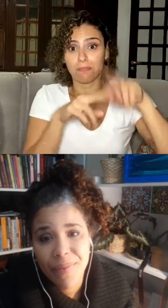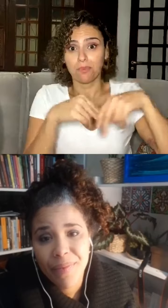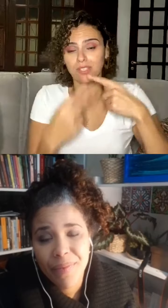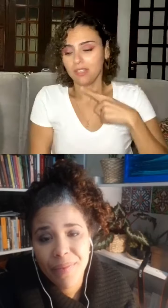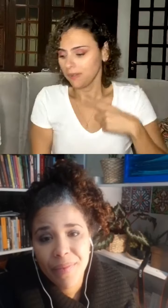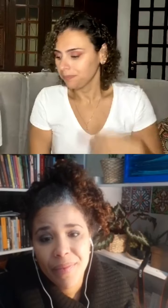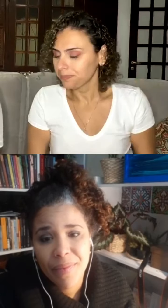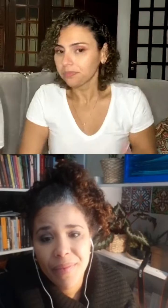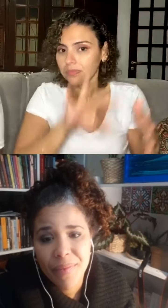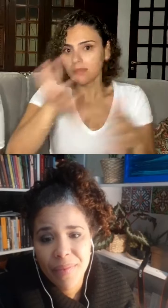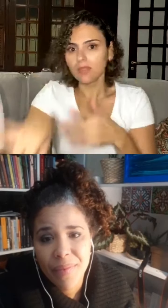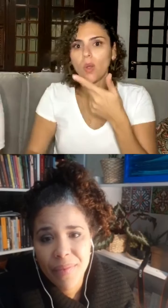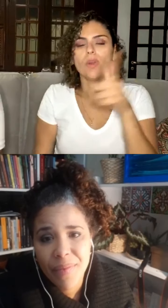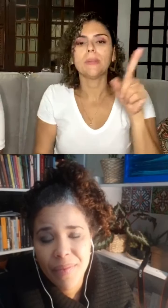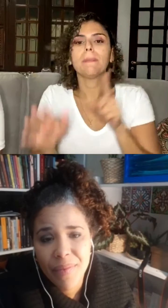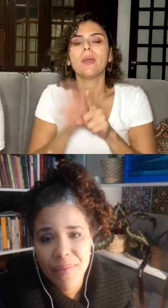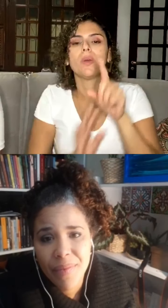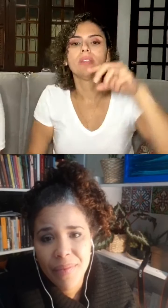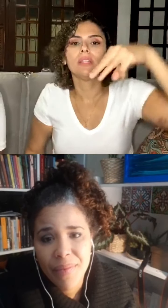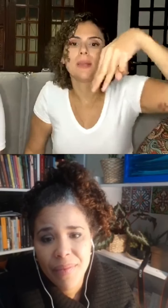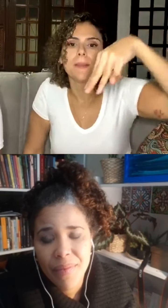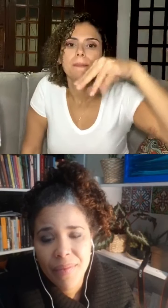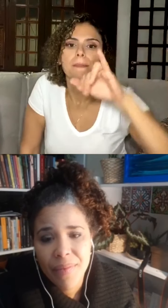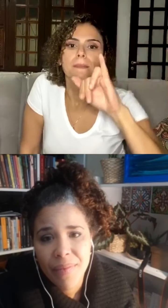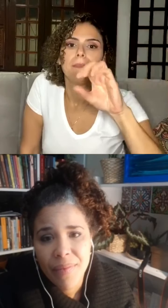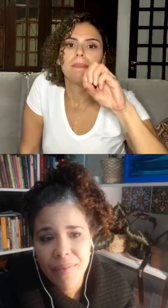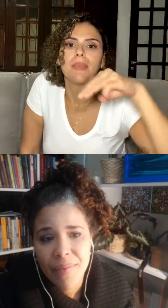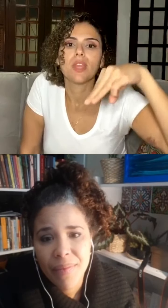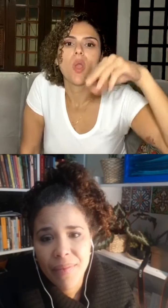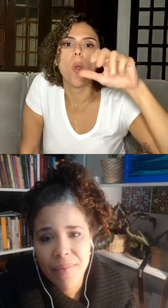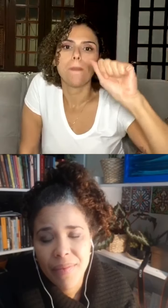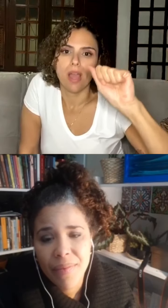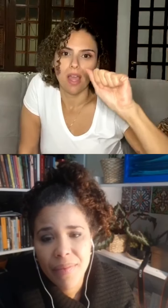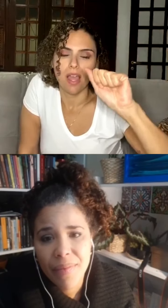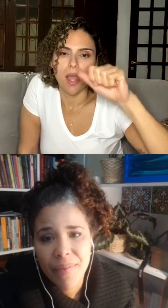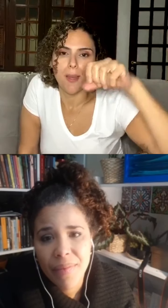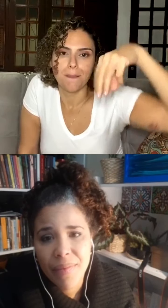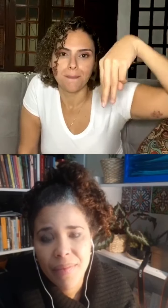pergunta aqui sobre mioma. Quem tem um mioma